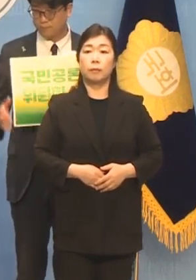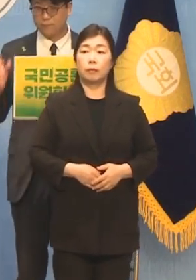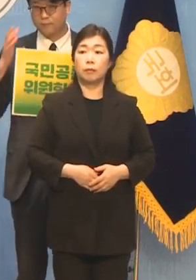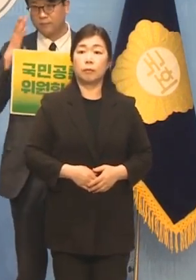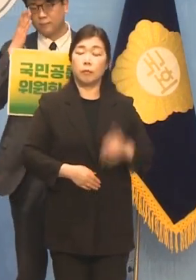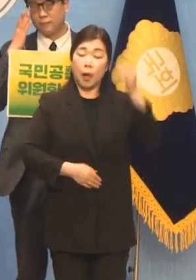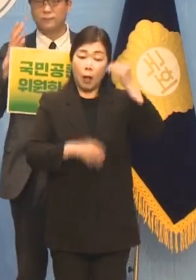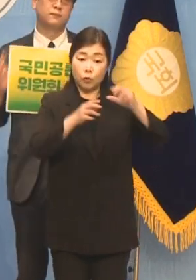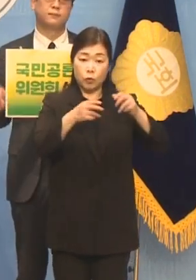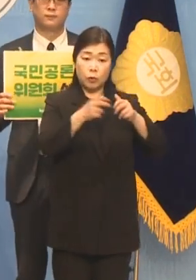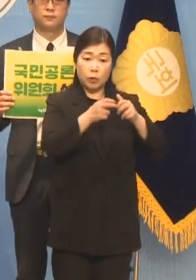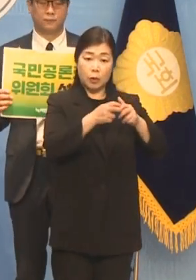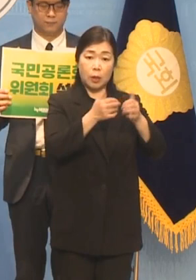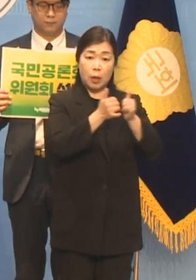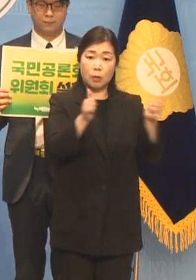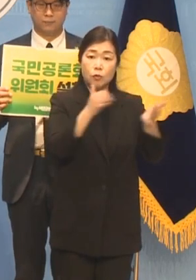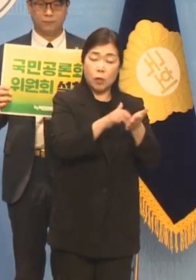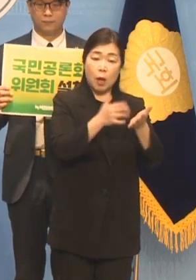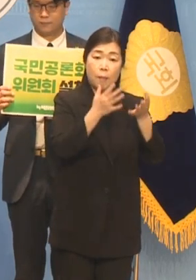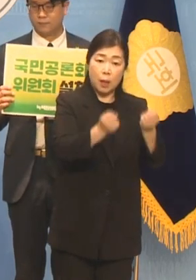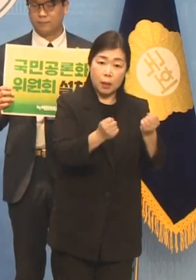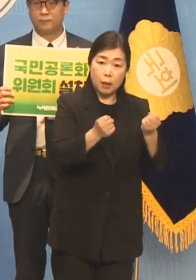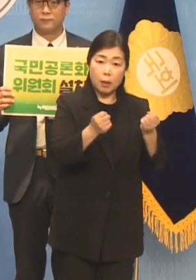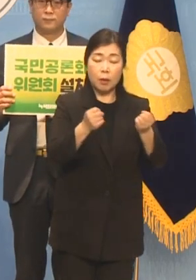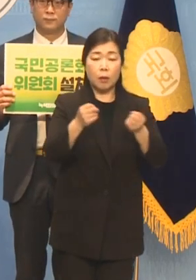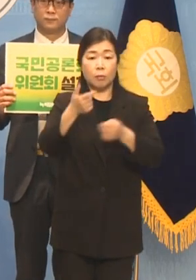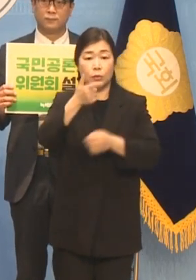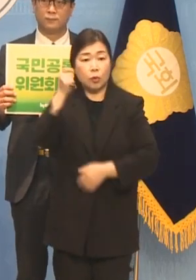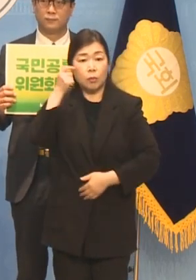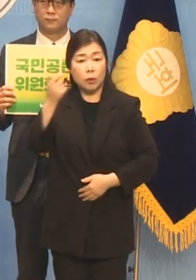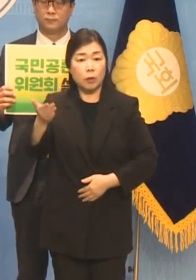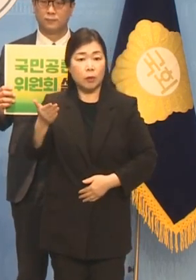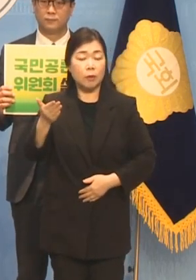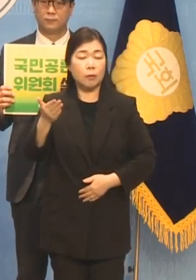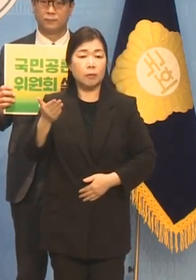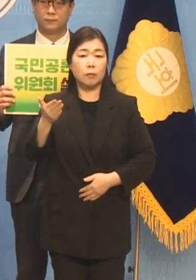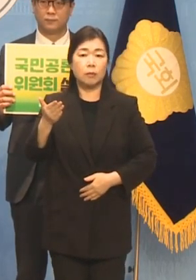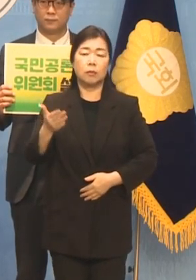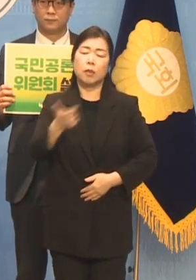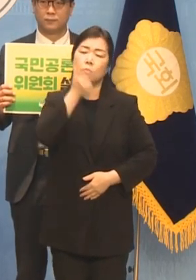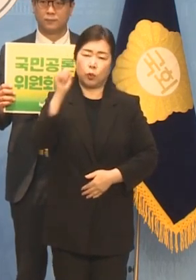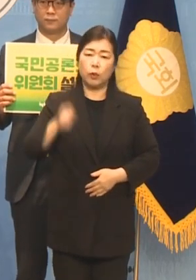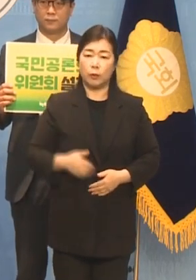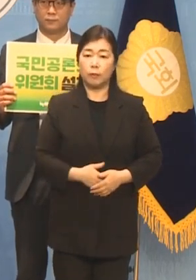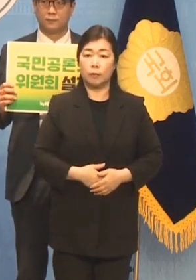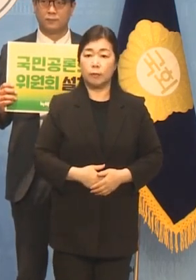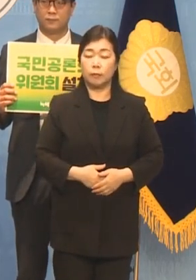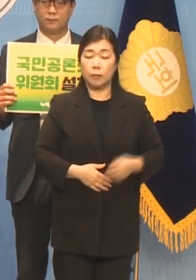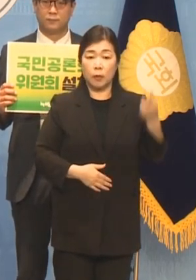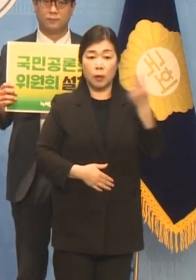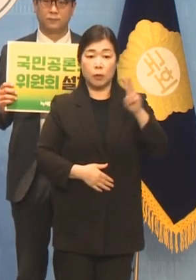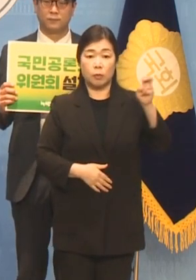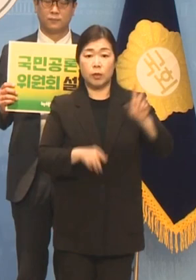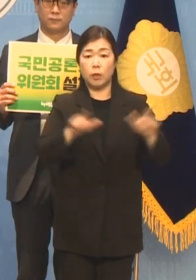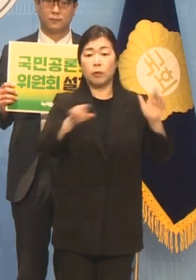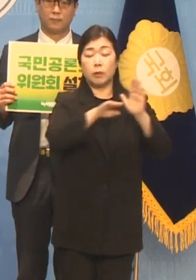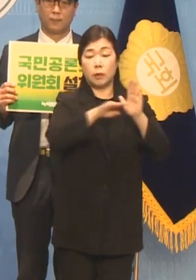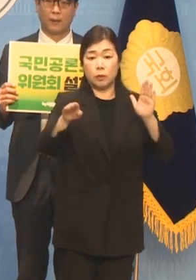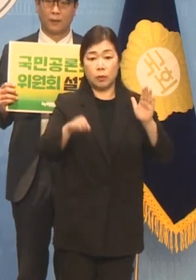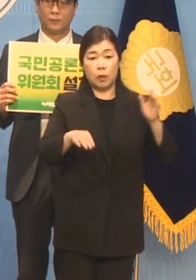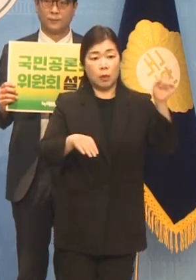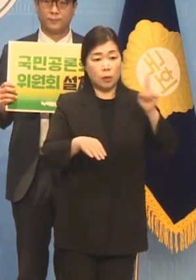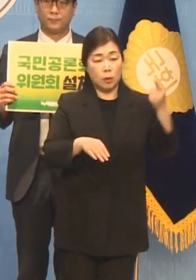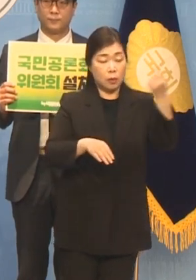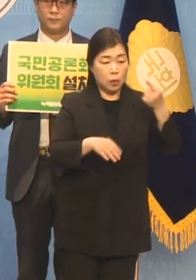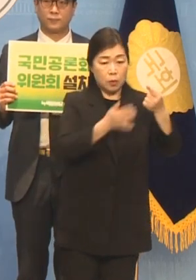우리나라는 의사가 많은 나라일까요? 부족한 나라일까요? 부족한 나라입니다. 2022년 기준 우리나라 인구